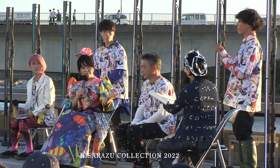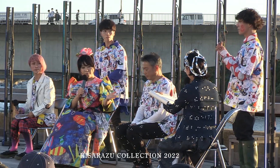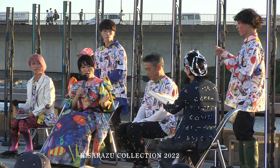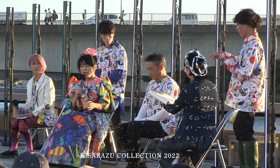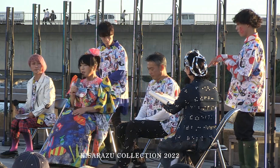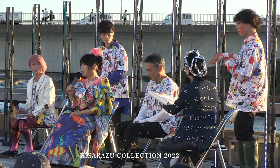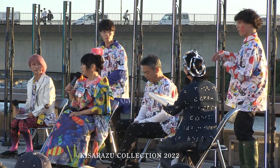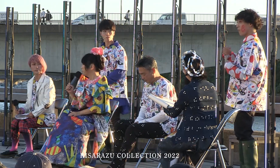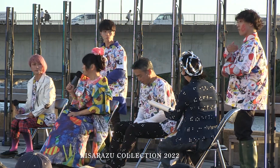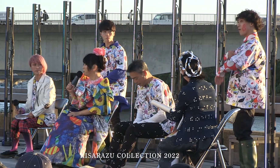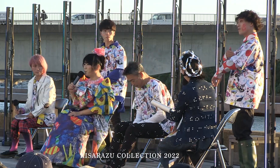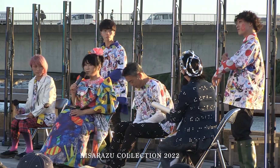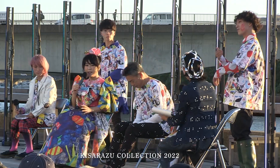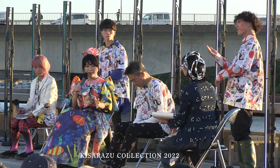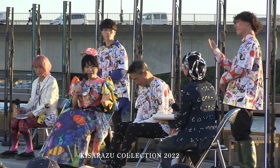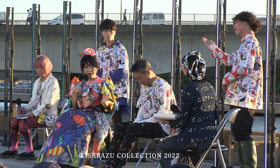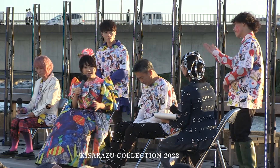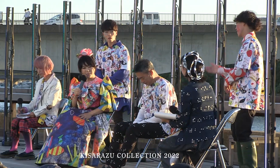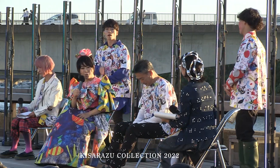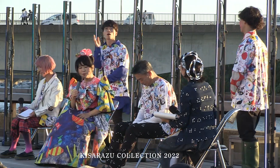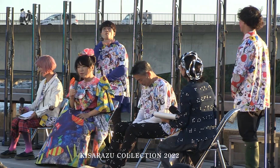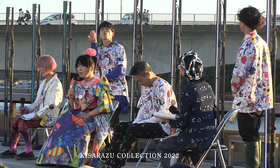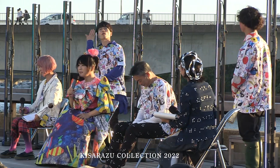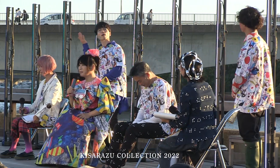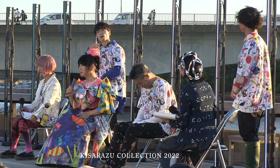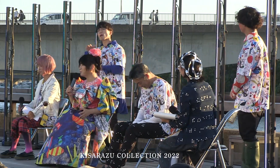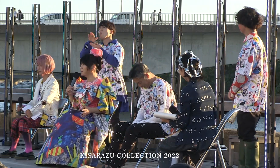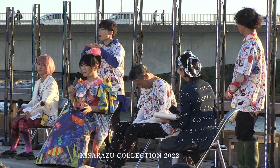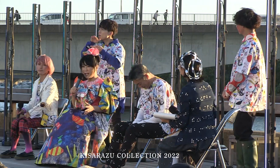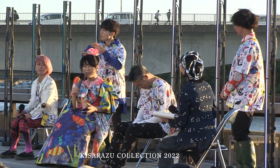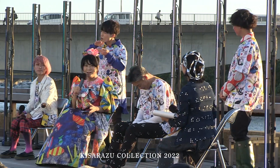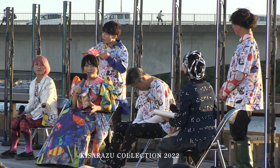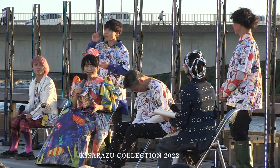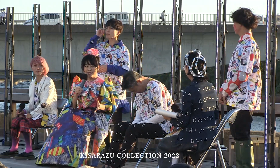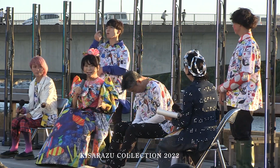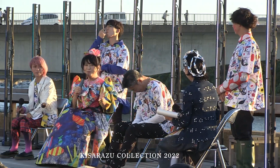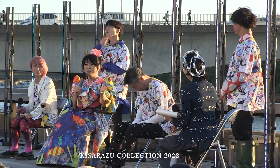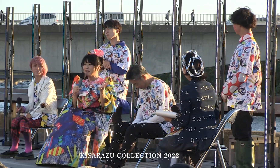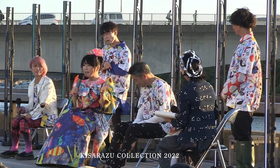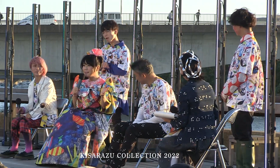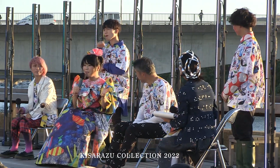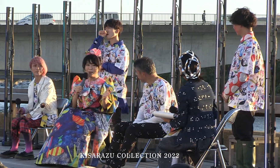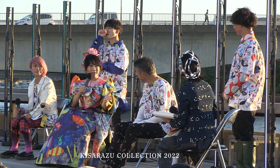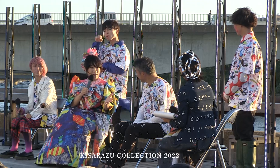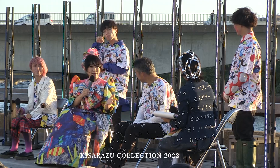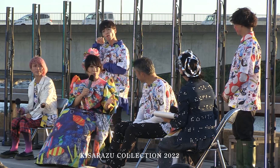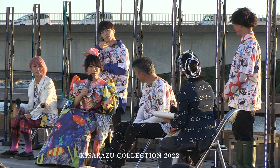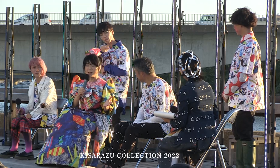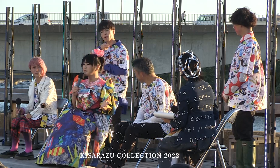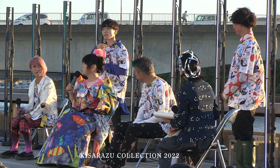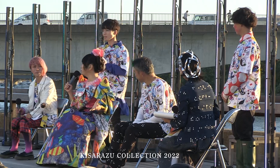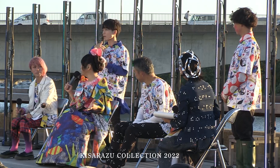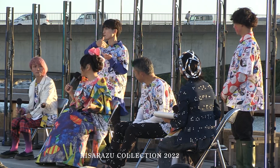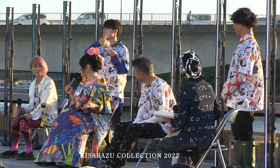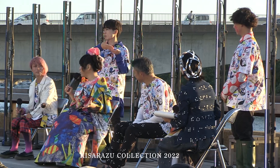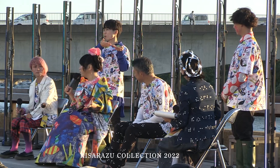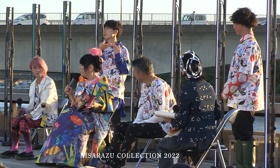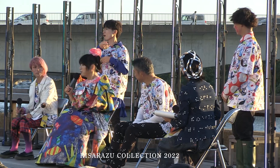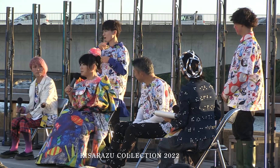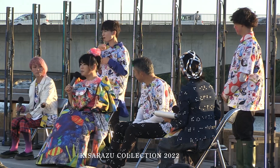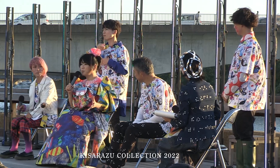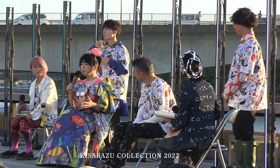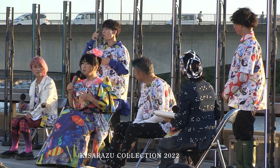ファッションいかがでしょうか？ もうさっきからすごくお似合いだなと思って、でいいもんだなって今ね市長おっしゃったと思うんです